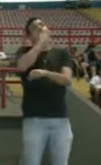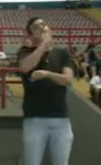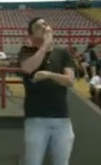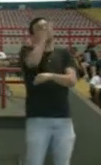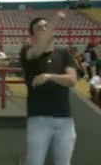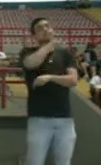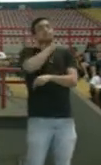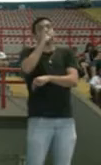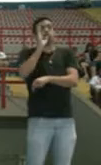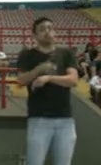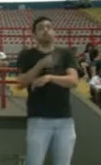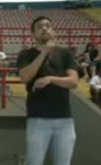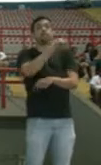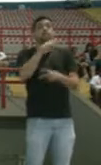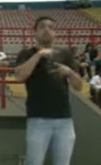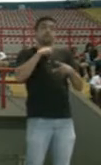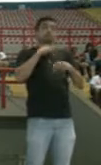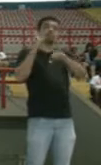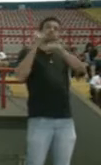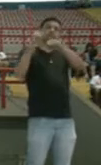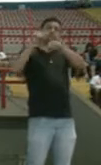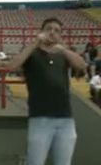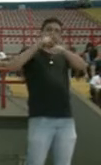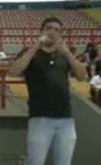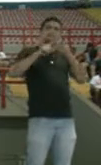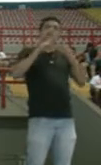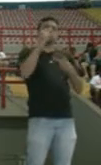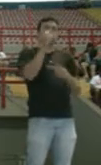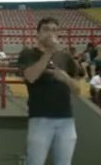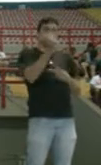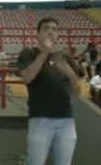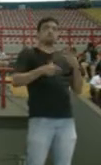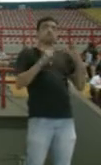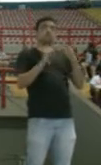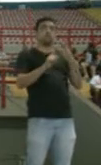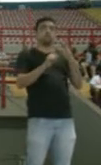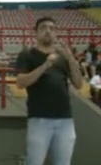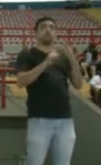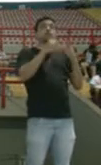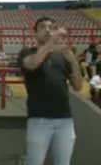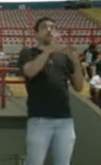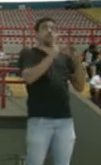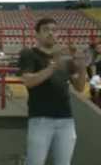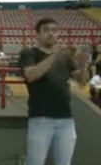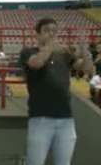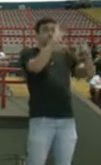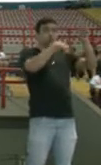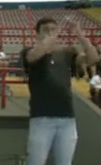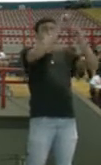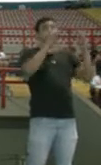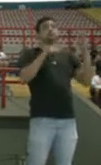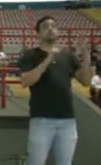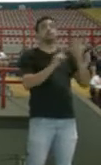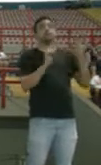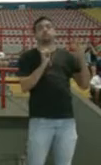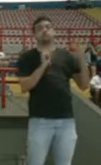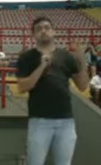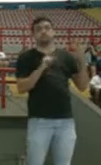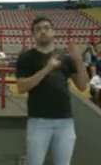Inglaterra combustível fóssil. A Inglaterra tem minérios, tem dinheiro, desenvolveu tecnologia e ainda tem uma